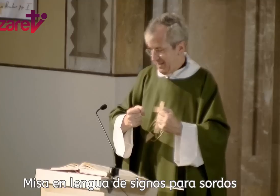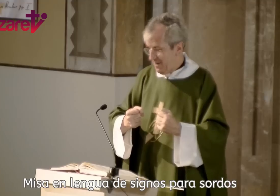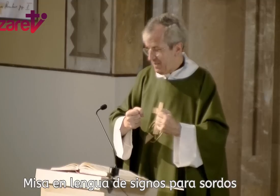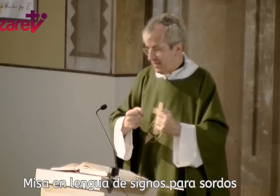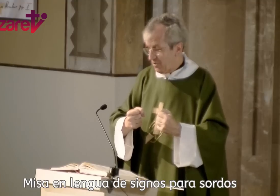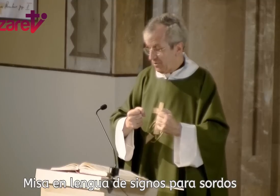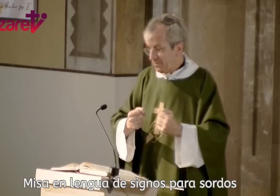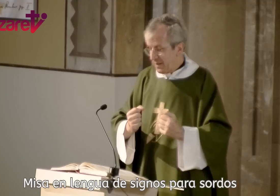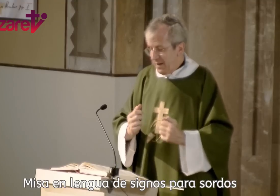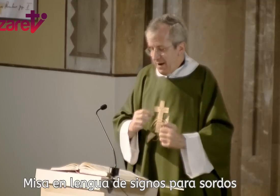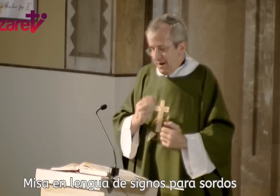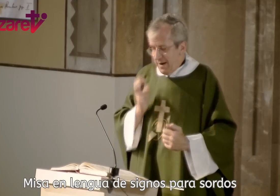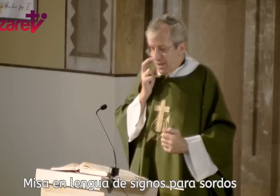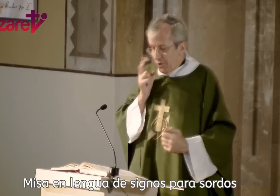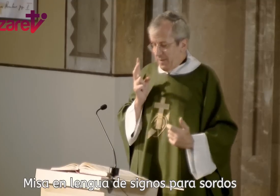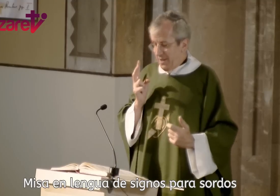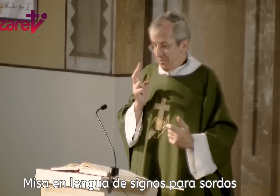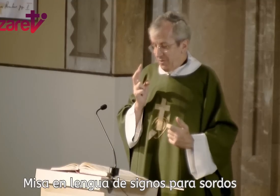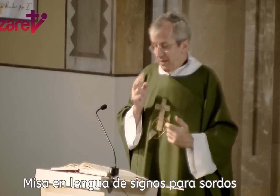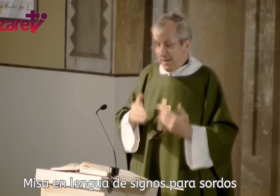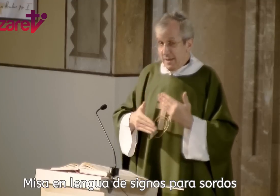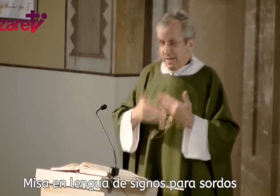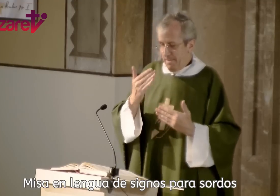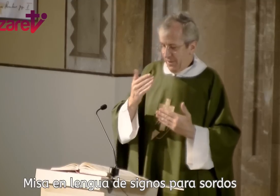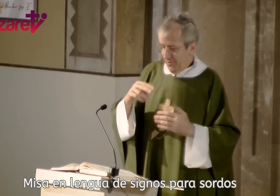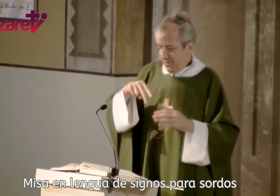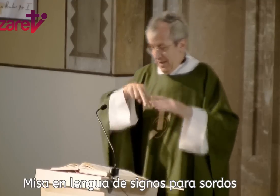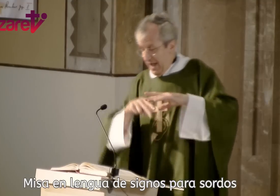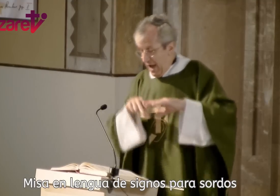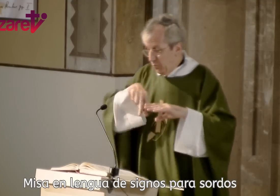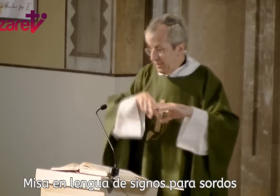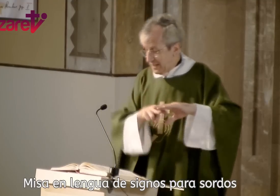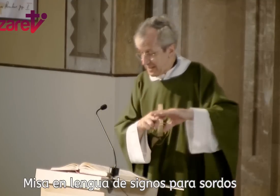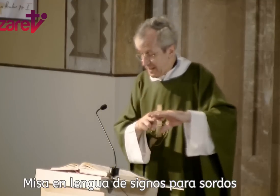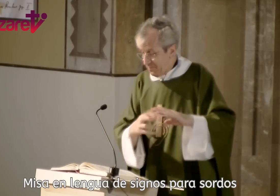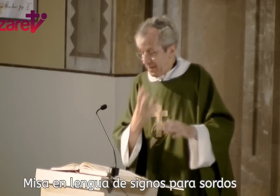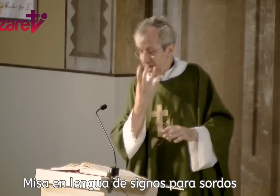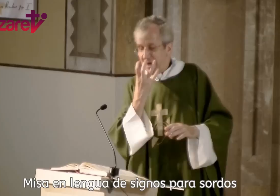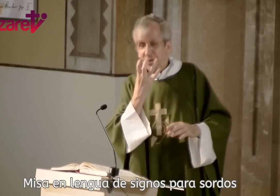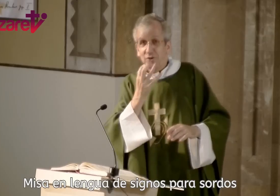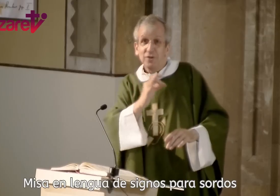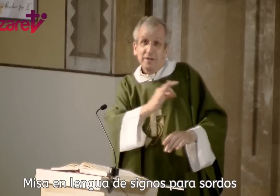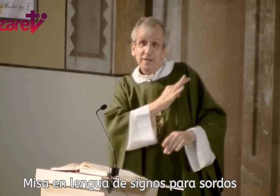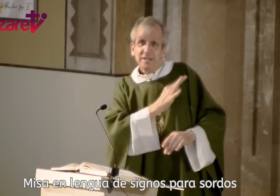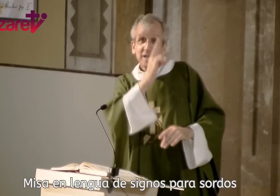del viento, le entró miedo y empezó a hundirse y gritó: